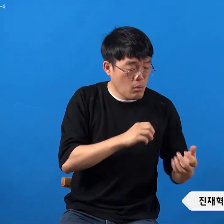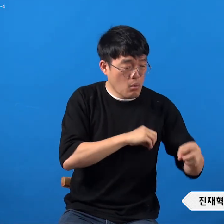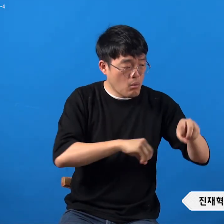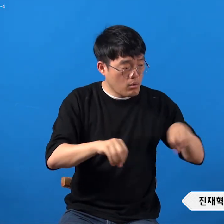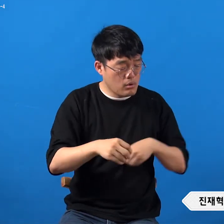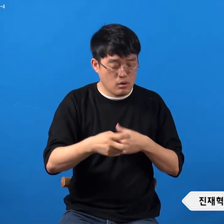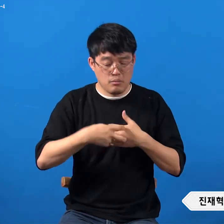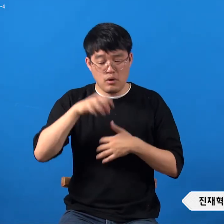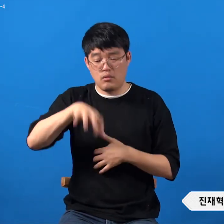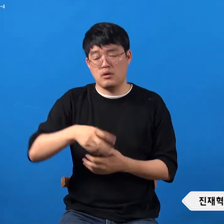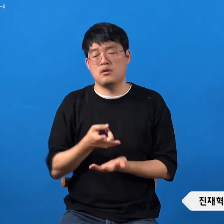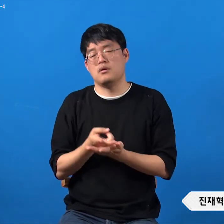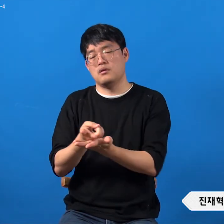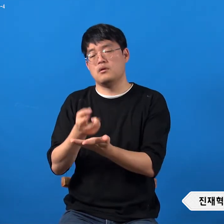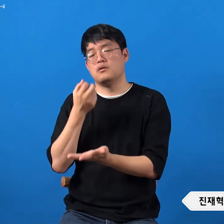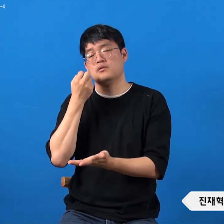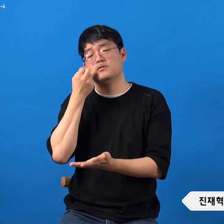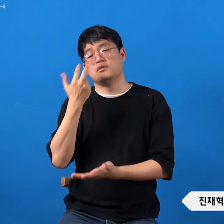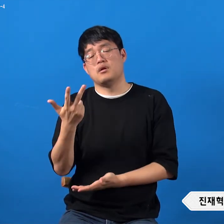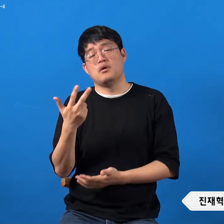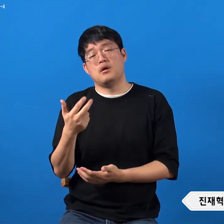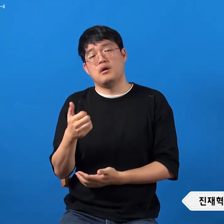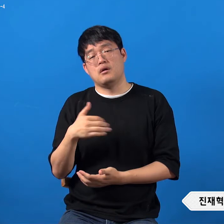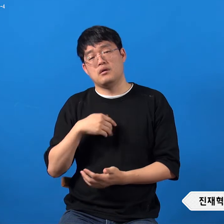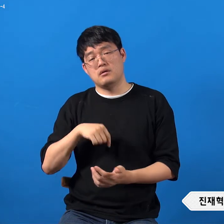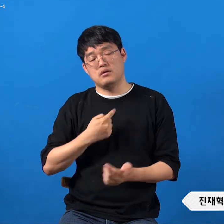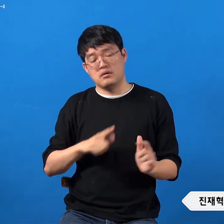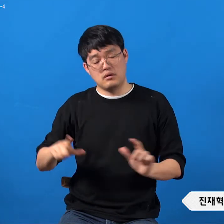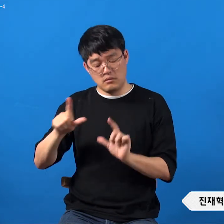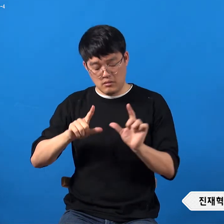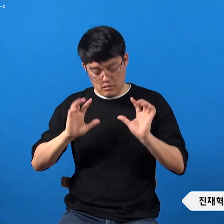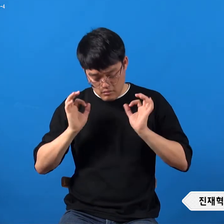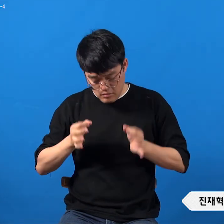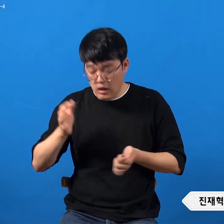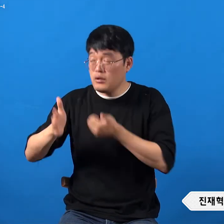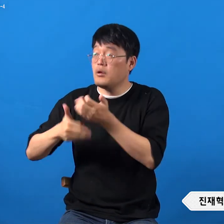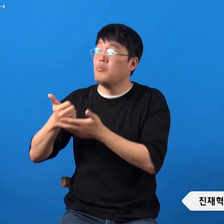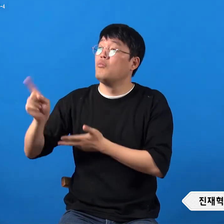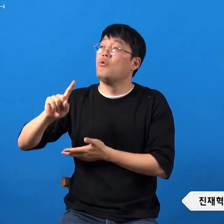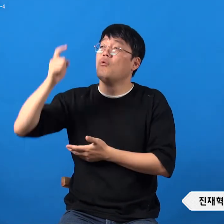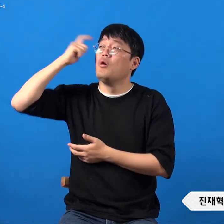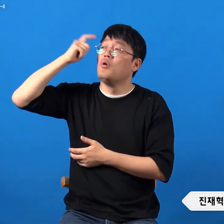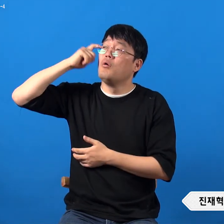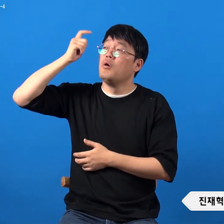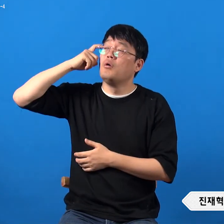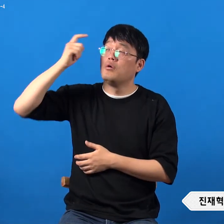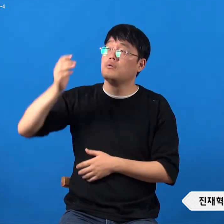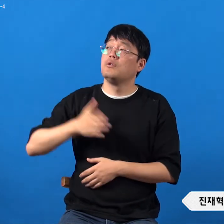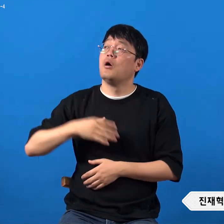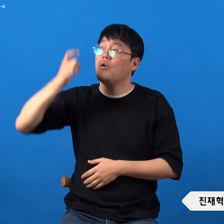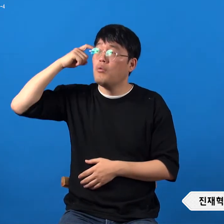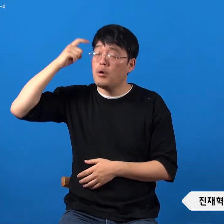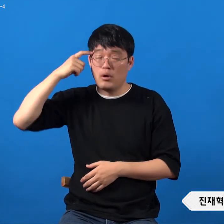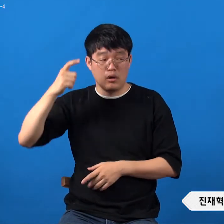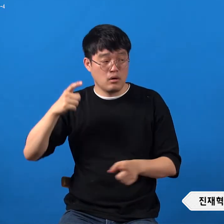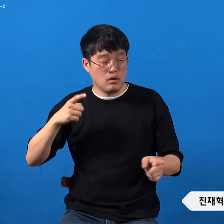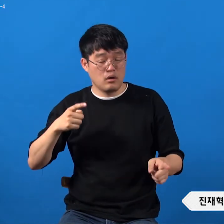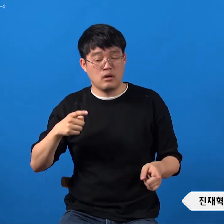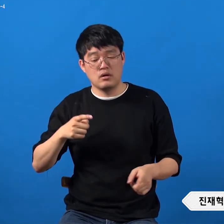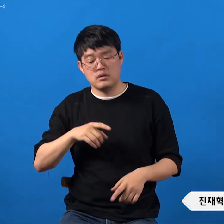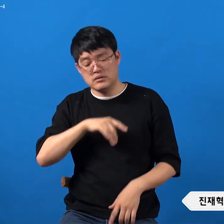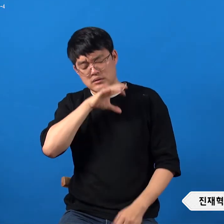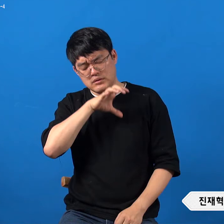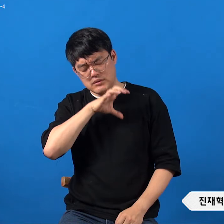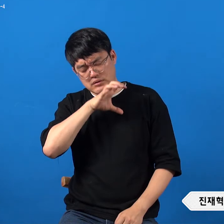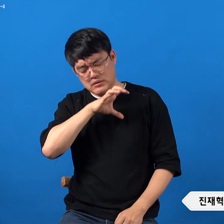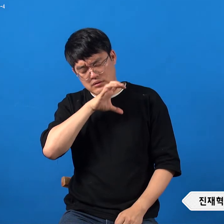병원 신세가 돼서 고통 가운데 있는 자기의 삶을 보면서 하나님 왜 이렇습니까? 라며 불평하며